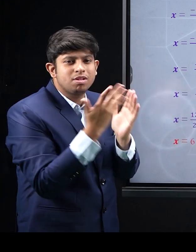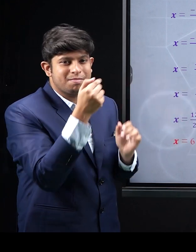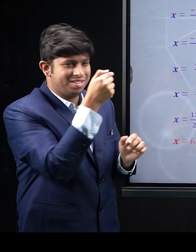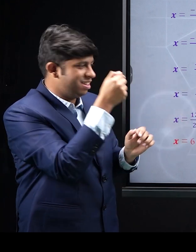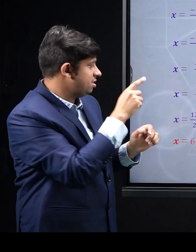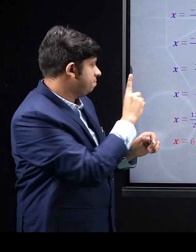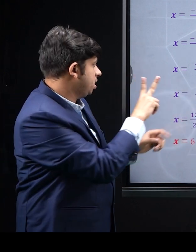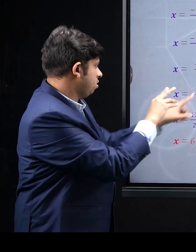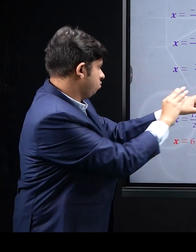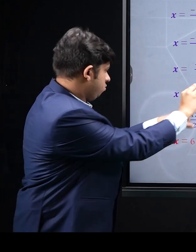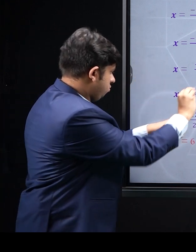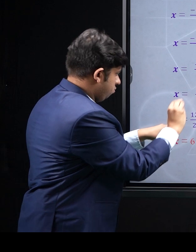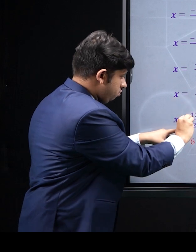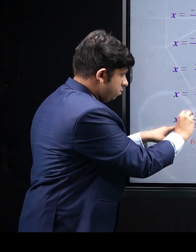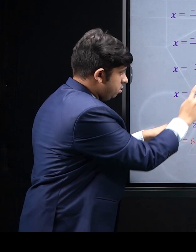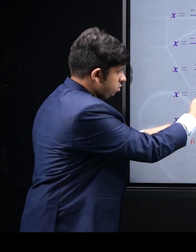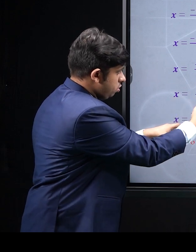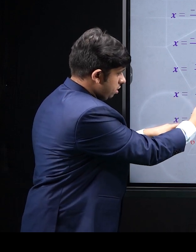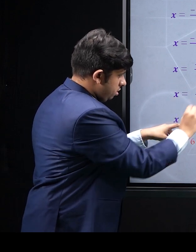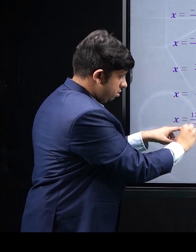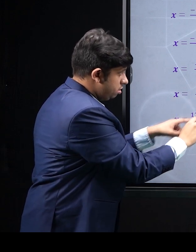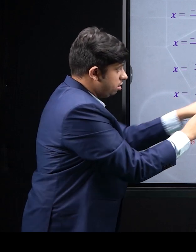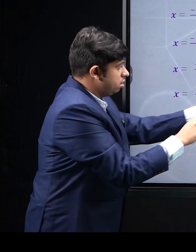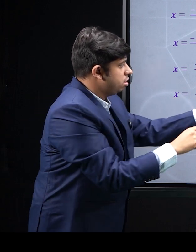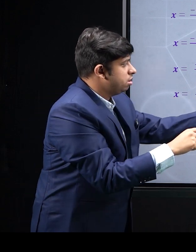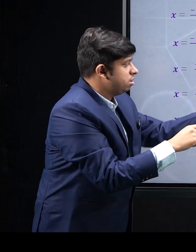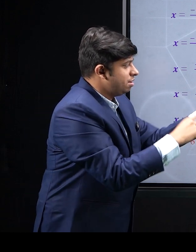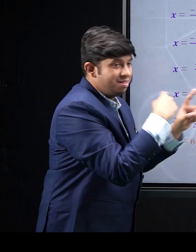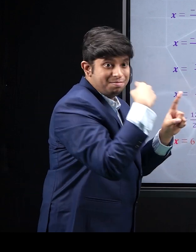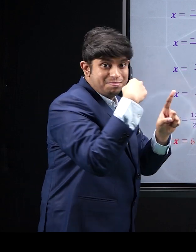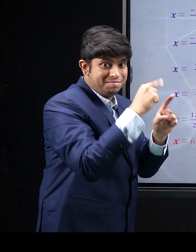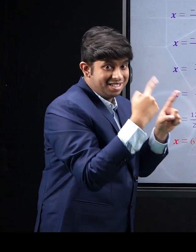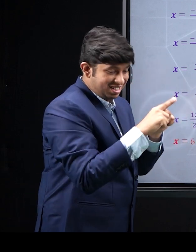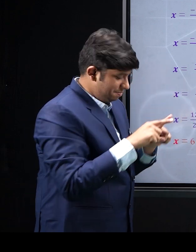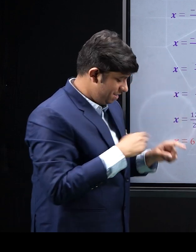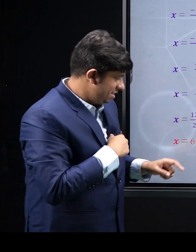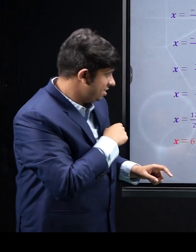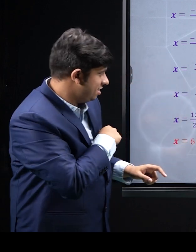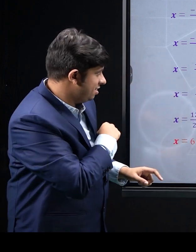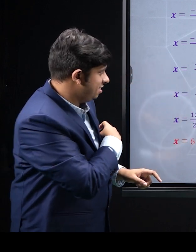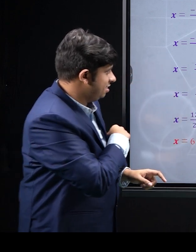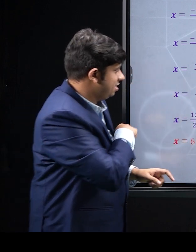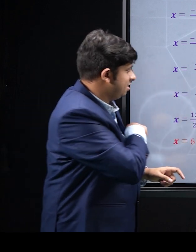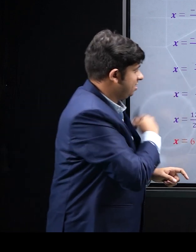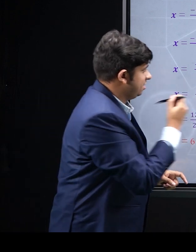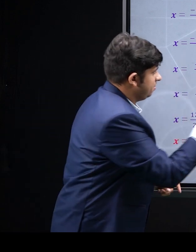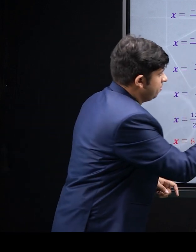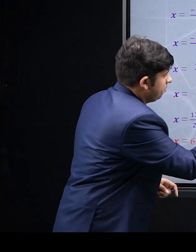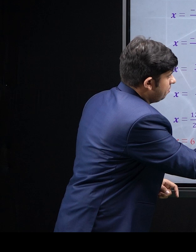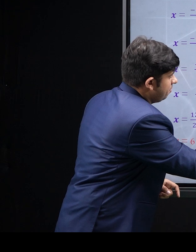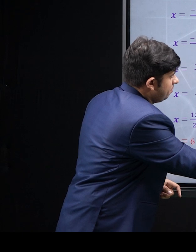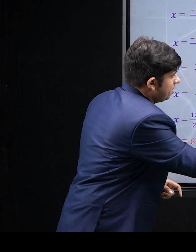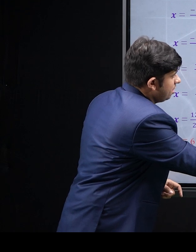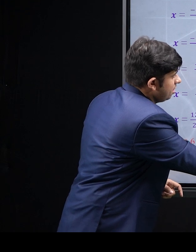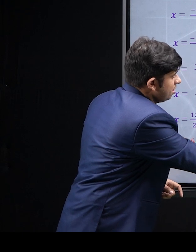x ఈజ్ ఈక్వల్ టు 12 బై 2, కామా మైనస్ 108 బై 2. x ఈజ్ ఈక్వల్ టు 6,